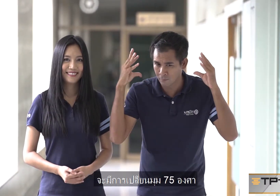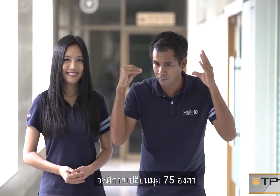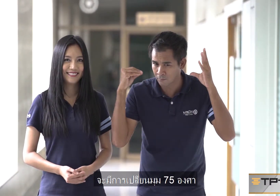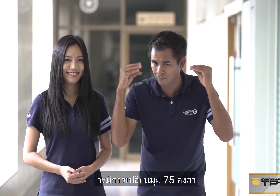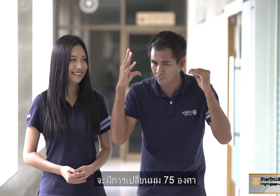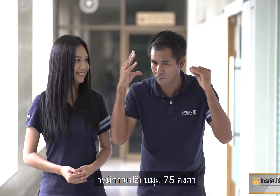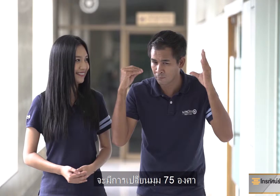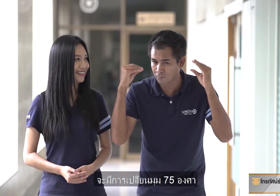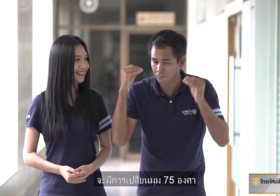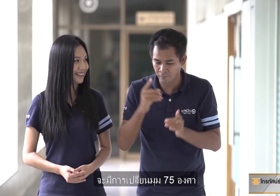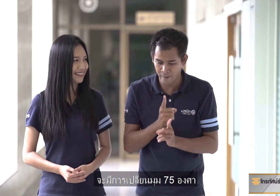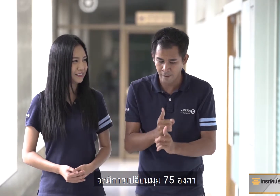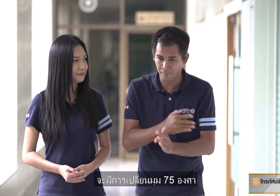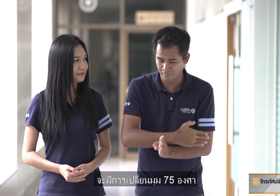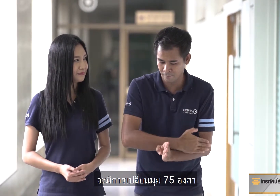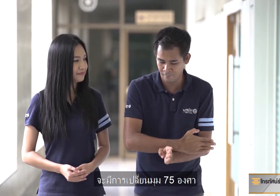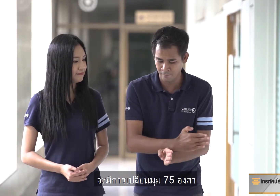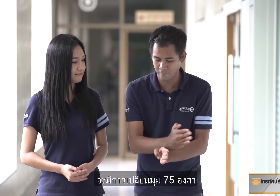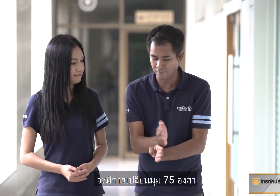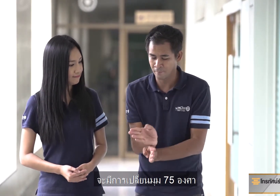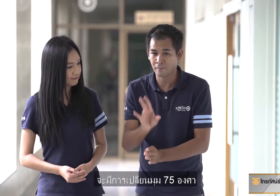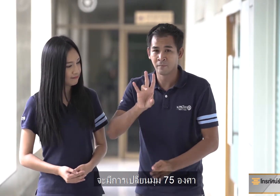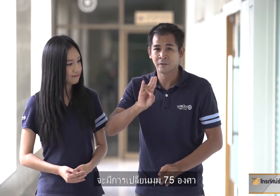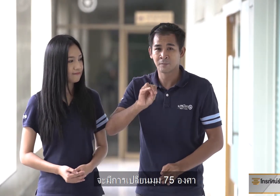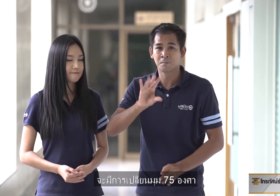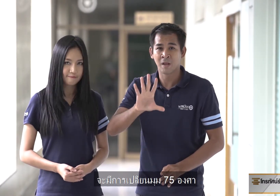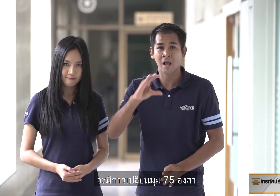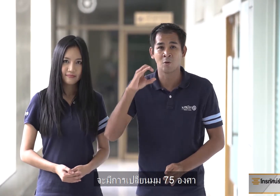จะมีการเปลี่ยนมุม75องศา